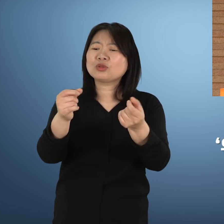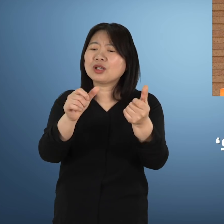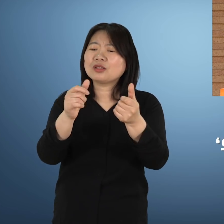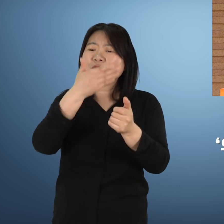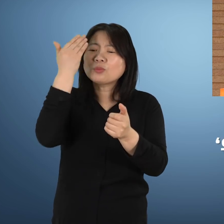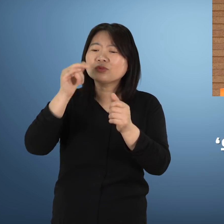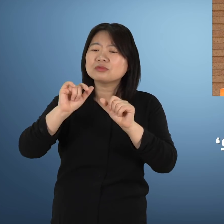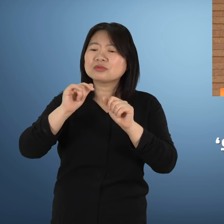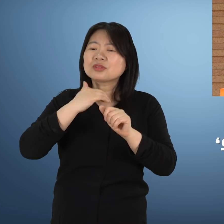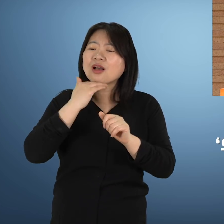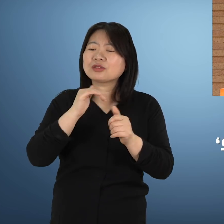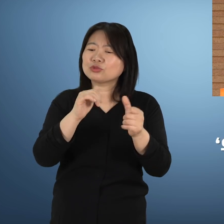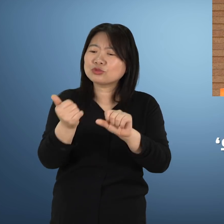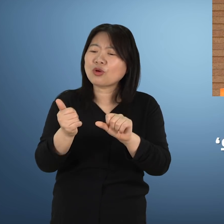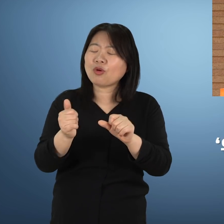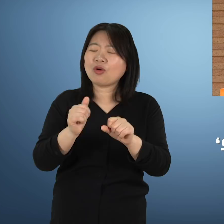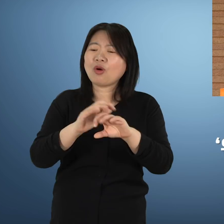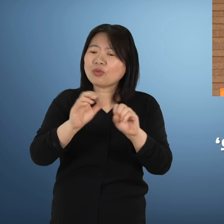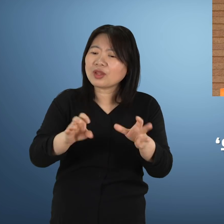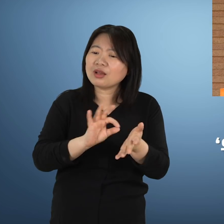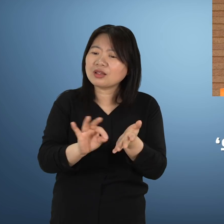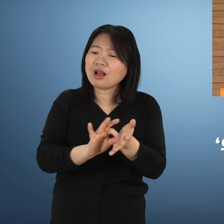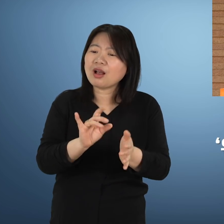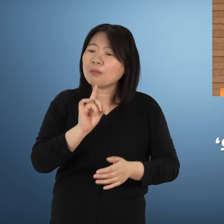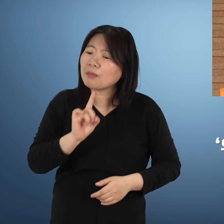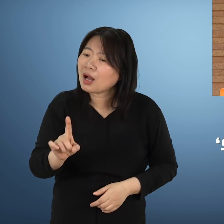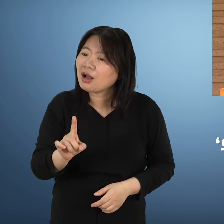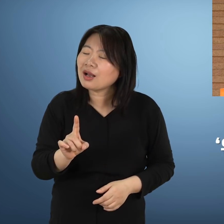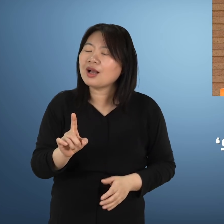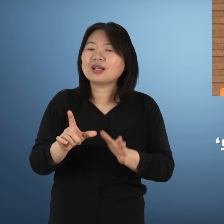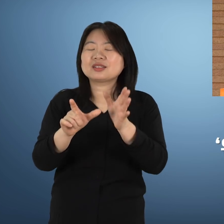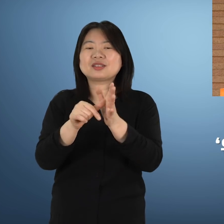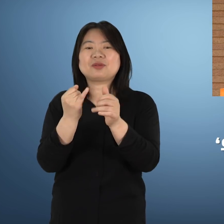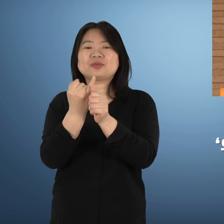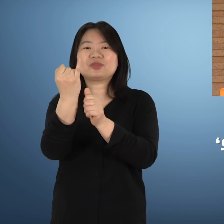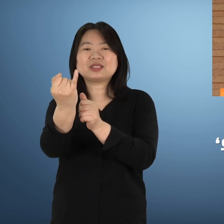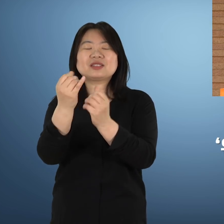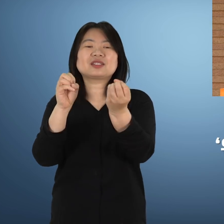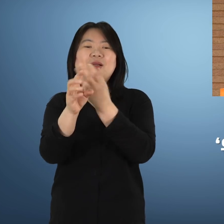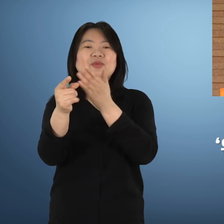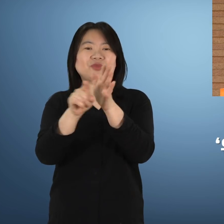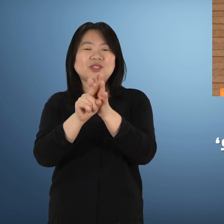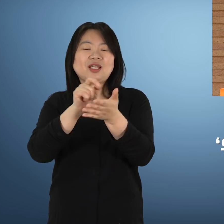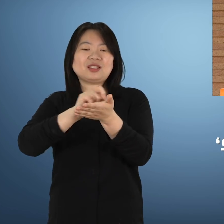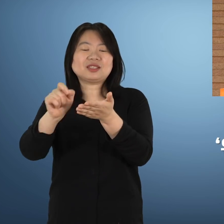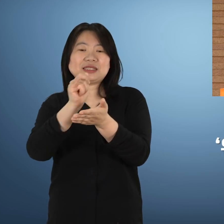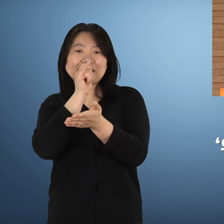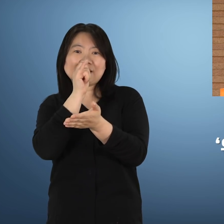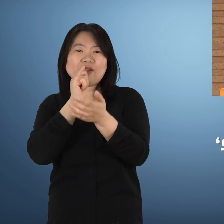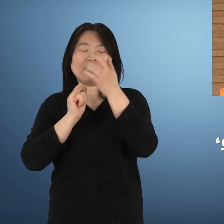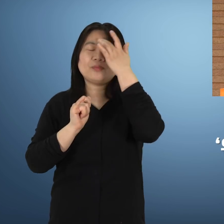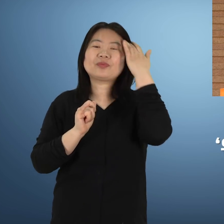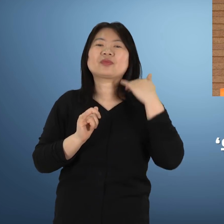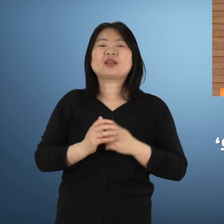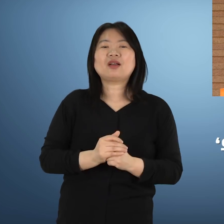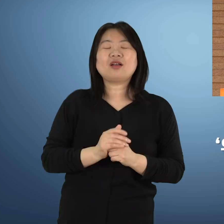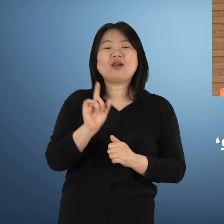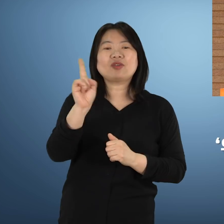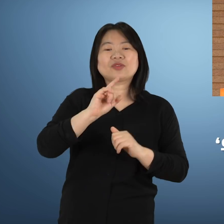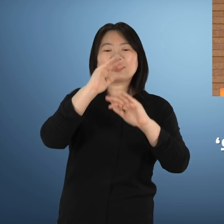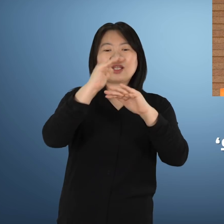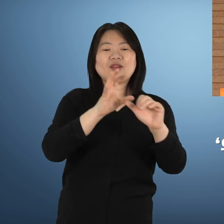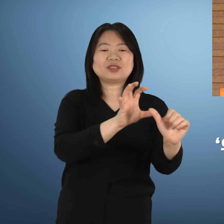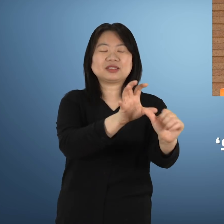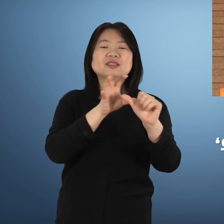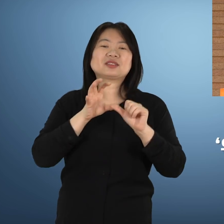그 글 속에 어느 분의 이야기를 인용을 해요. 자넷 어스킨 스튜어트라는